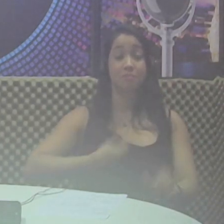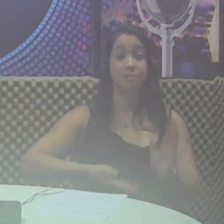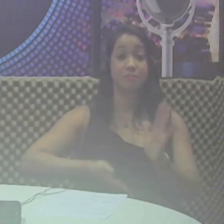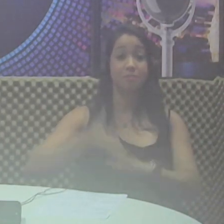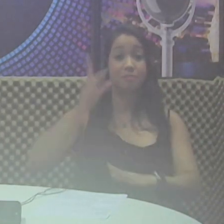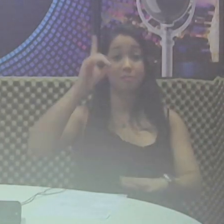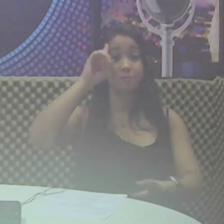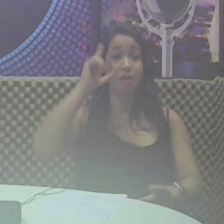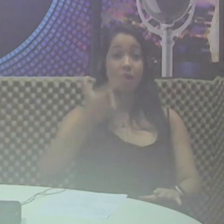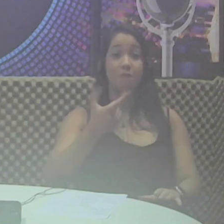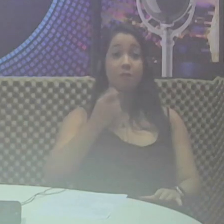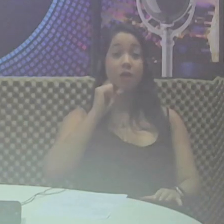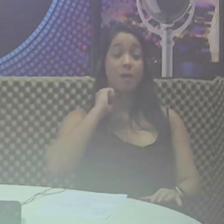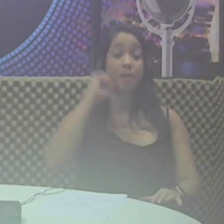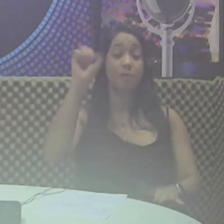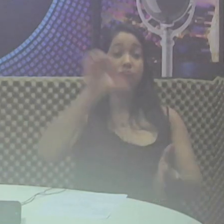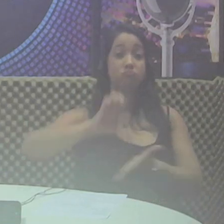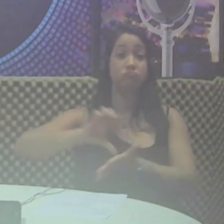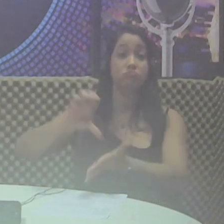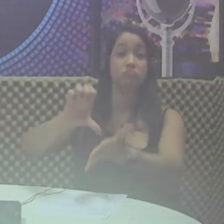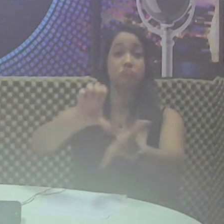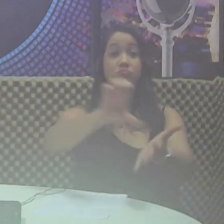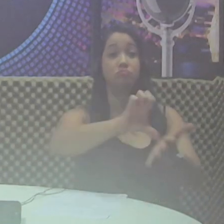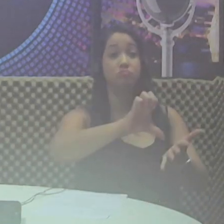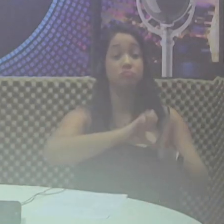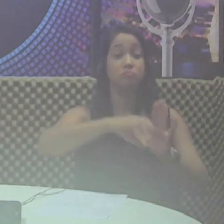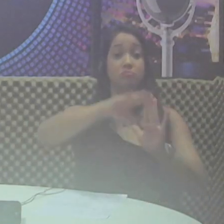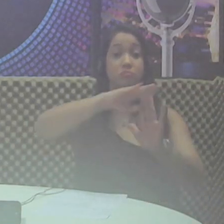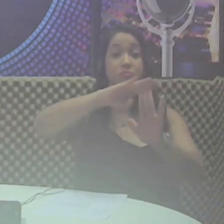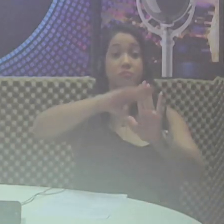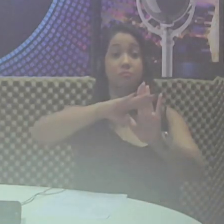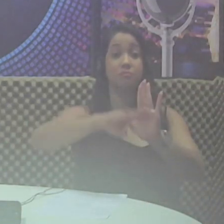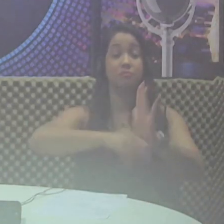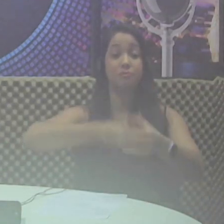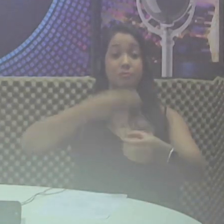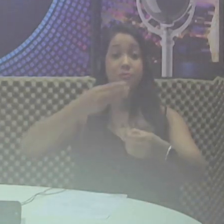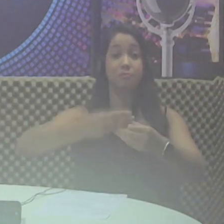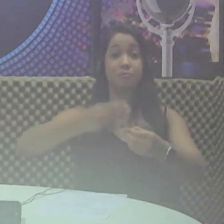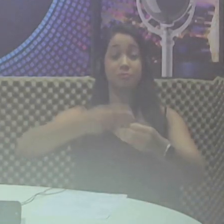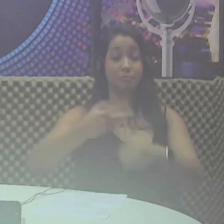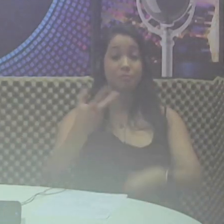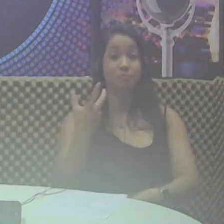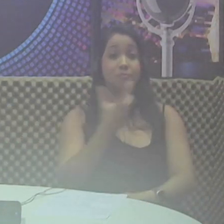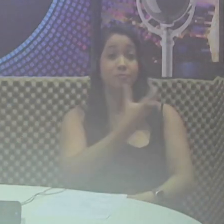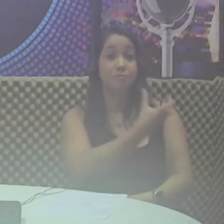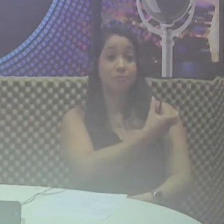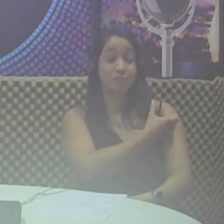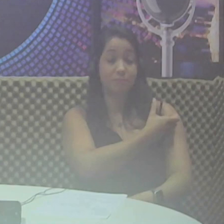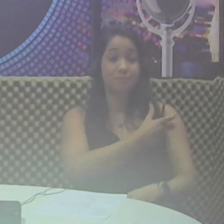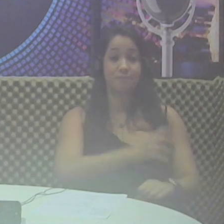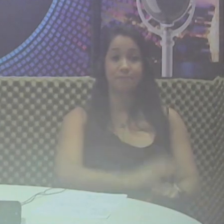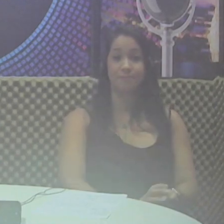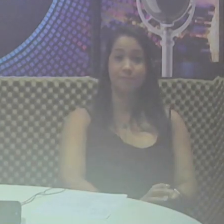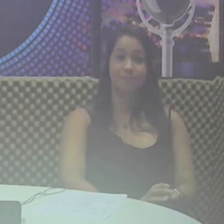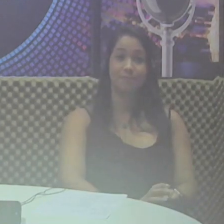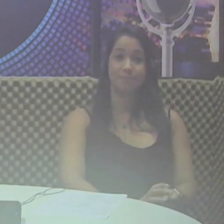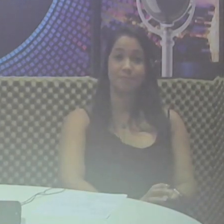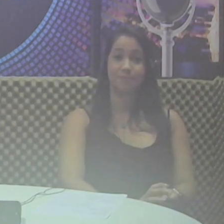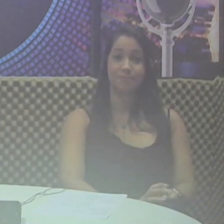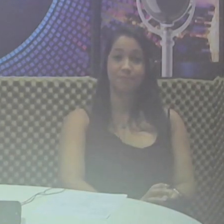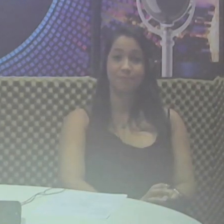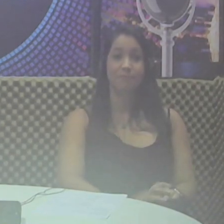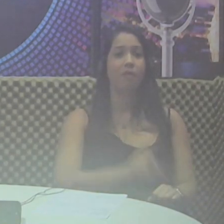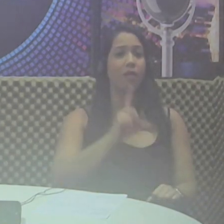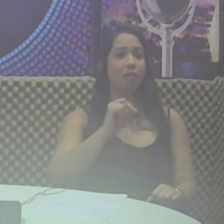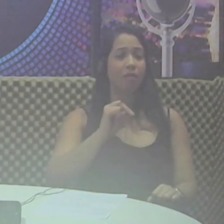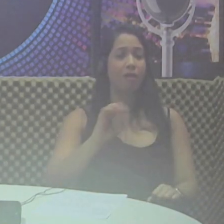20 de abril, em uma das unidades destacadas pelo município para aplicação do imunizante. A imunização será